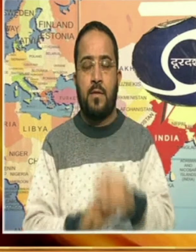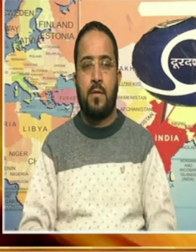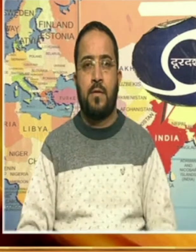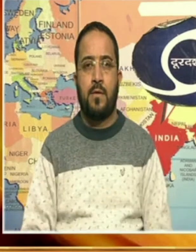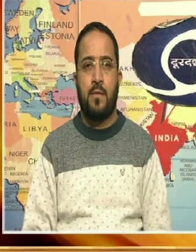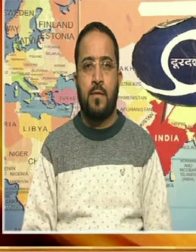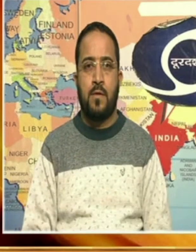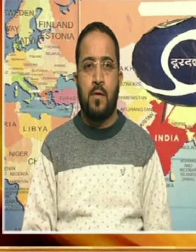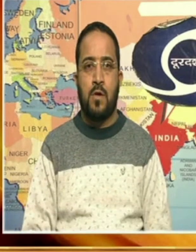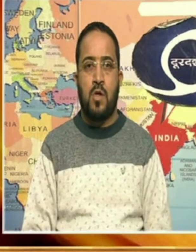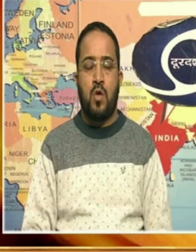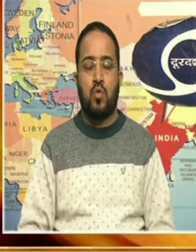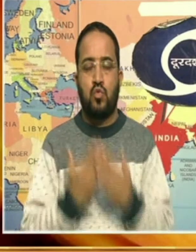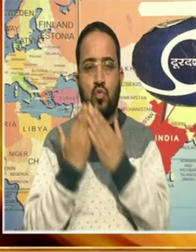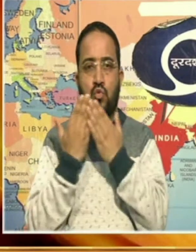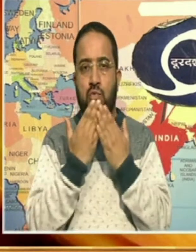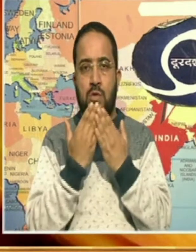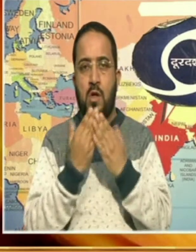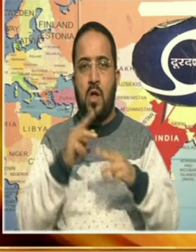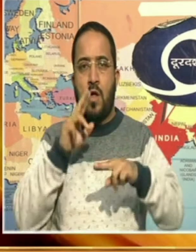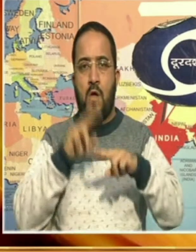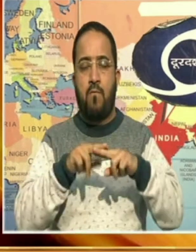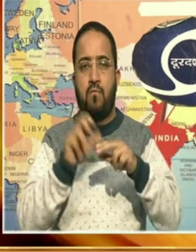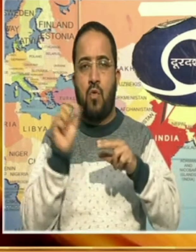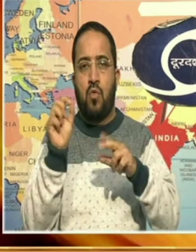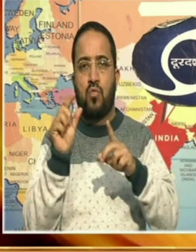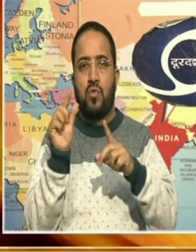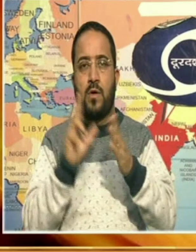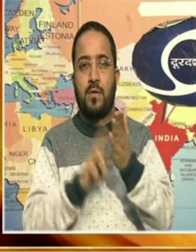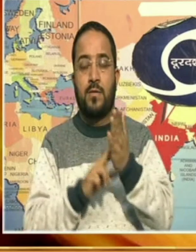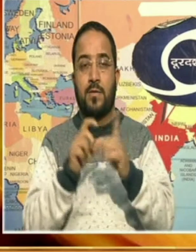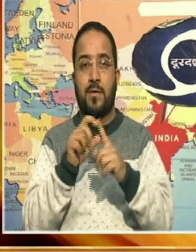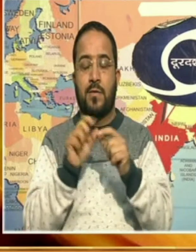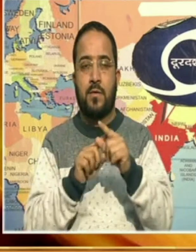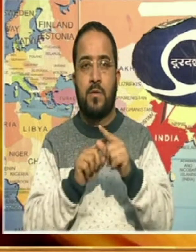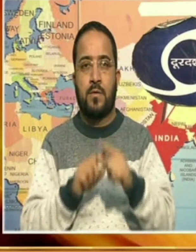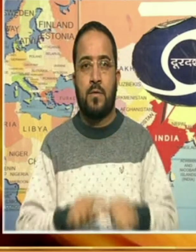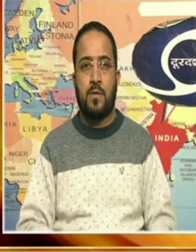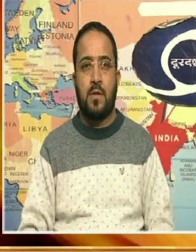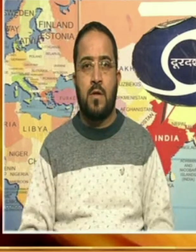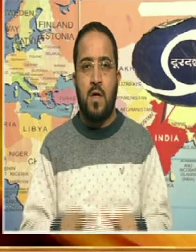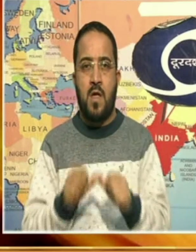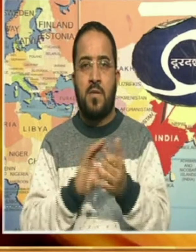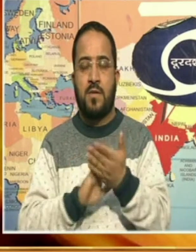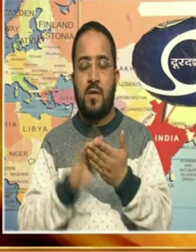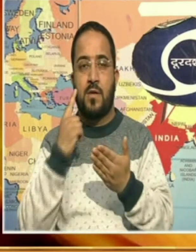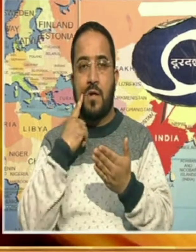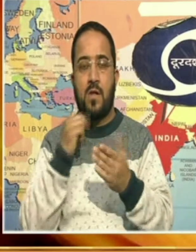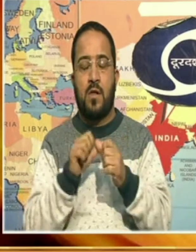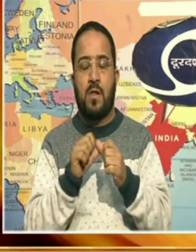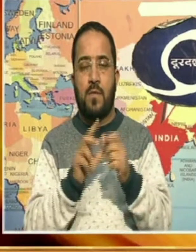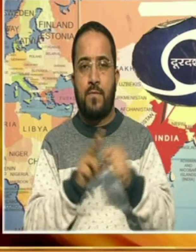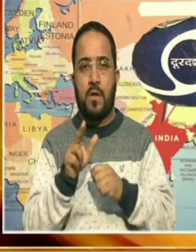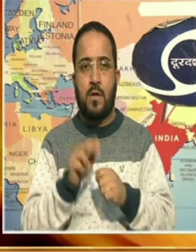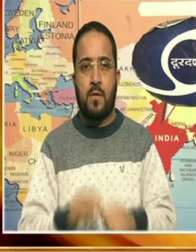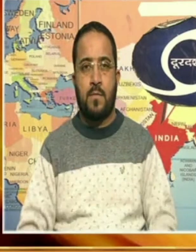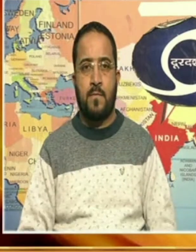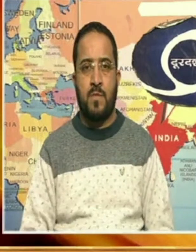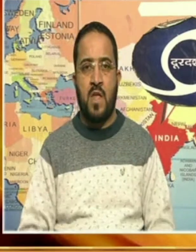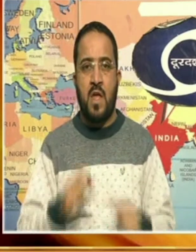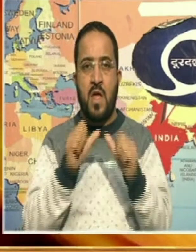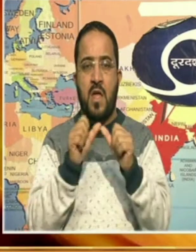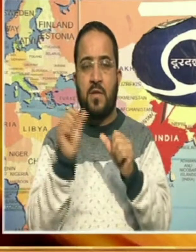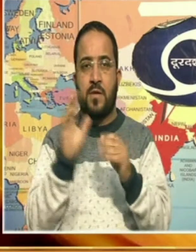ایجوکیشن فونڈیشن ٹرسٹ کے زیر احتمام اچلا